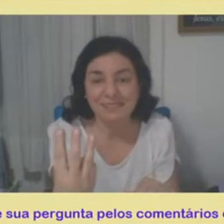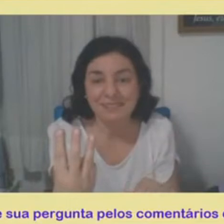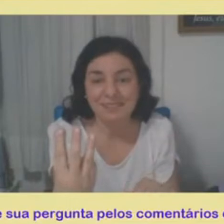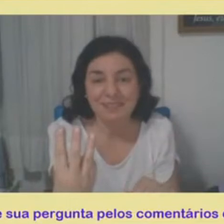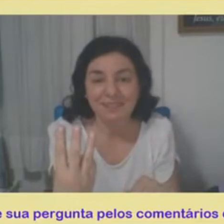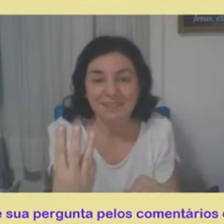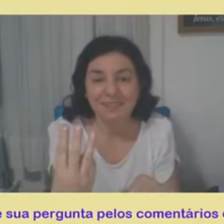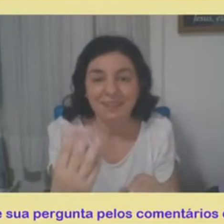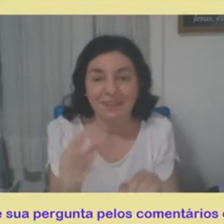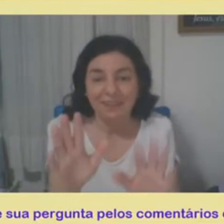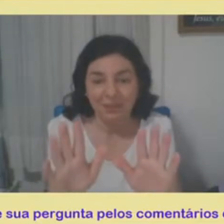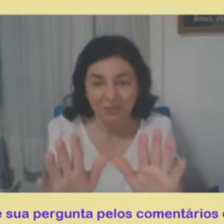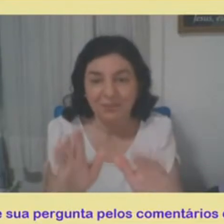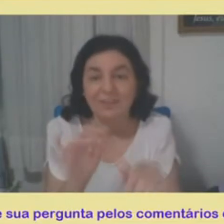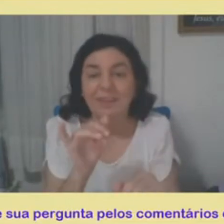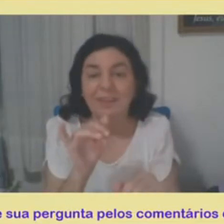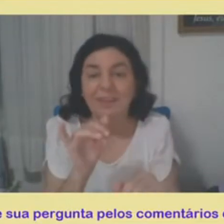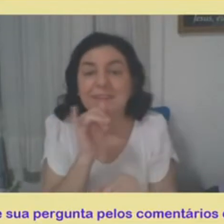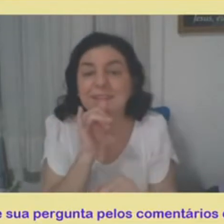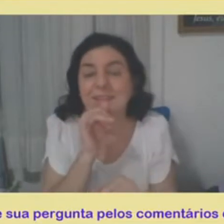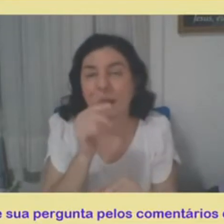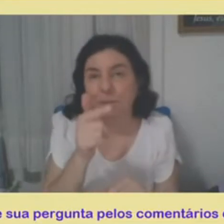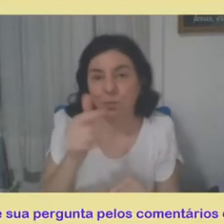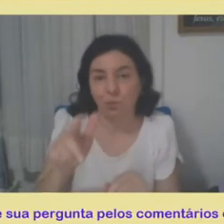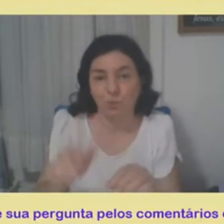Fica 3, ó. 2 mais 1, 3.